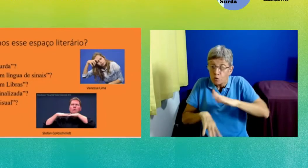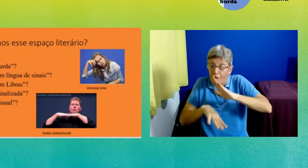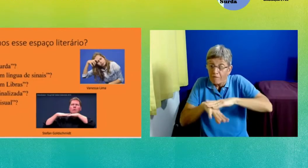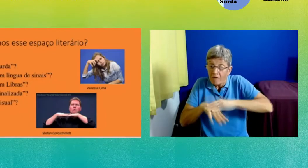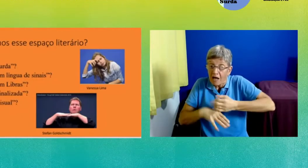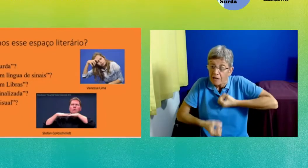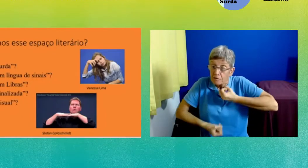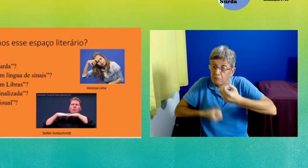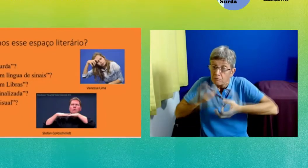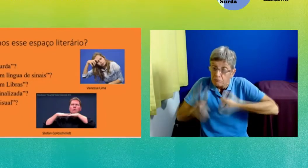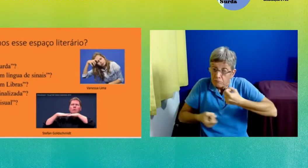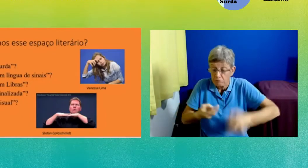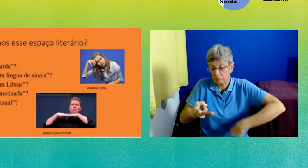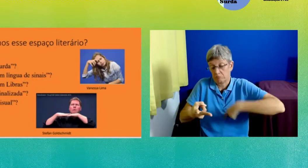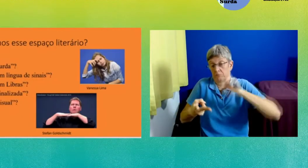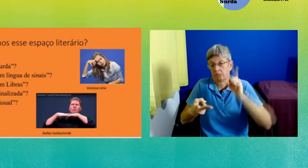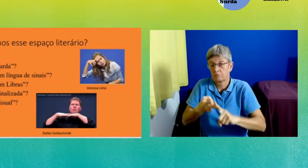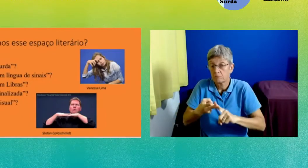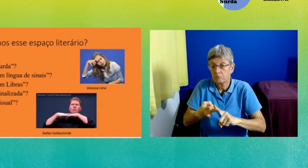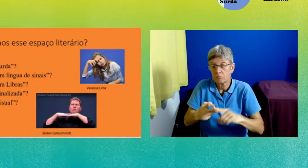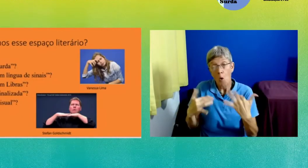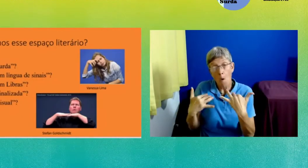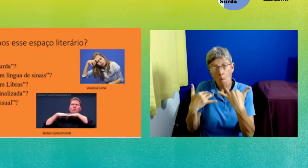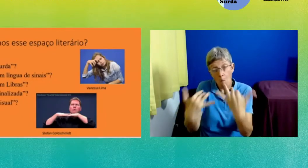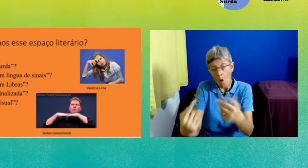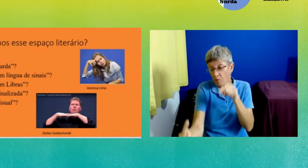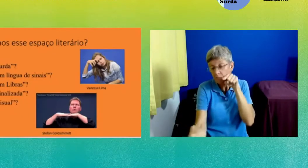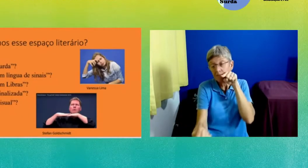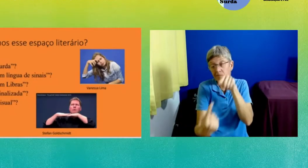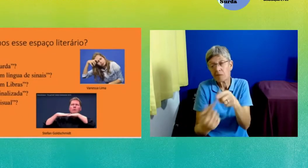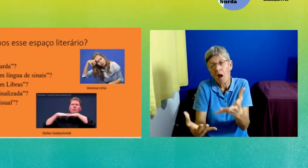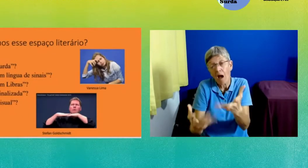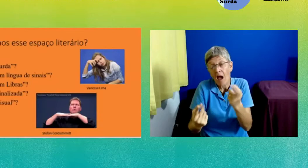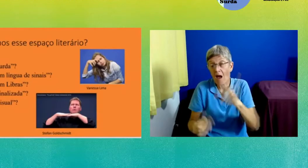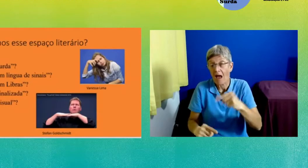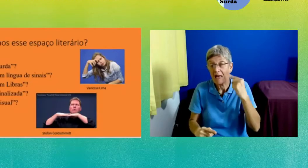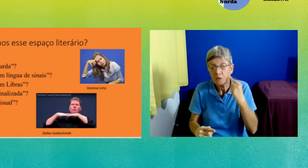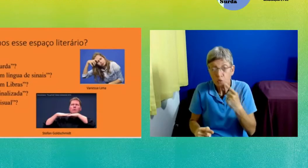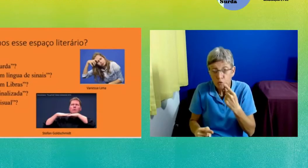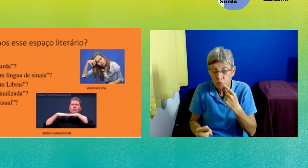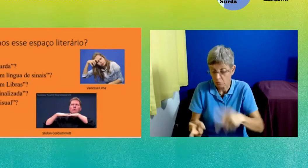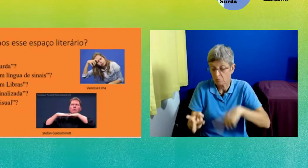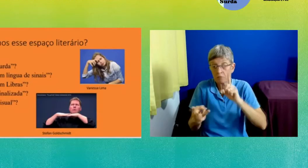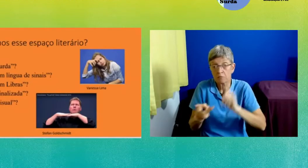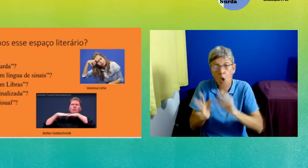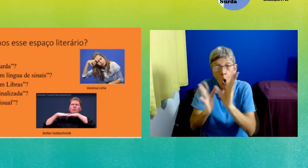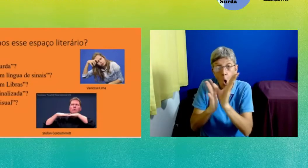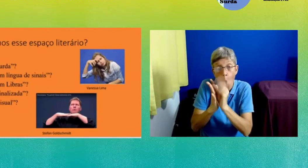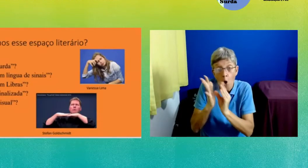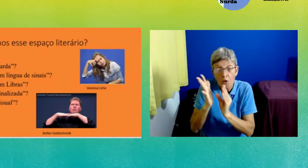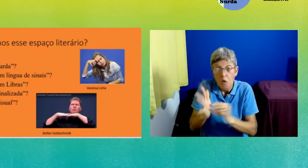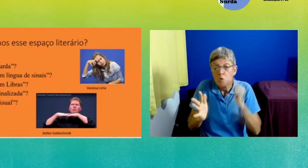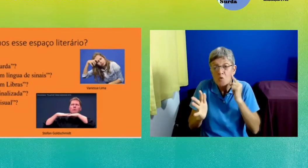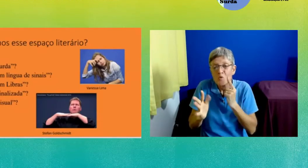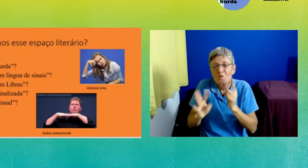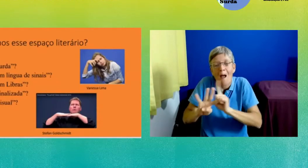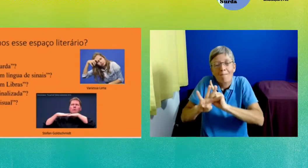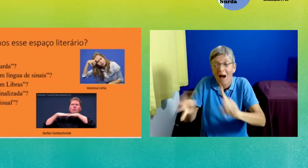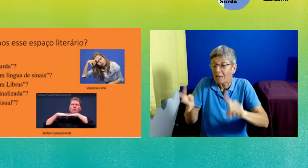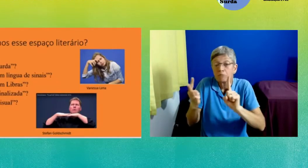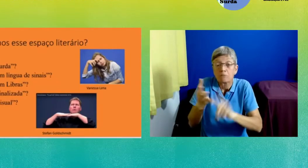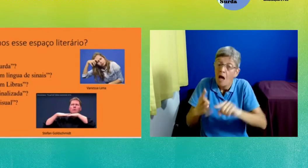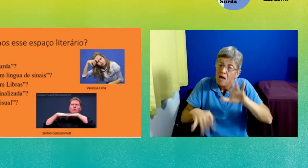depende do surdo, ele vai usar mais, às vezes o objetivo é para um